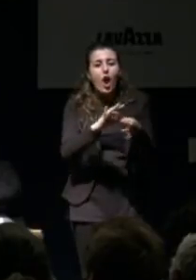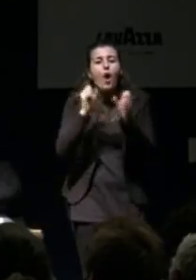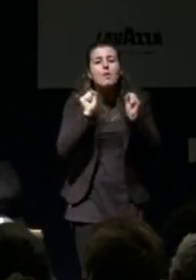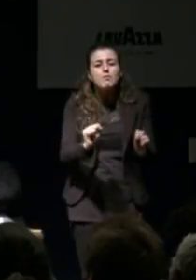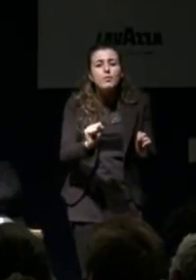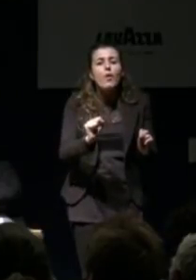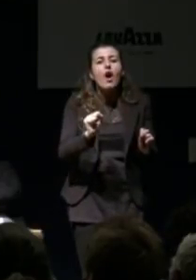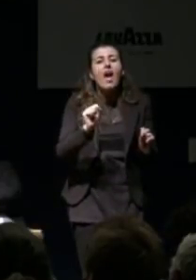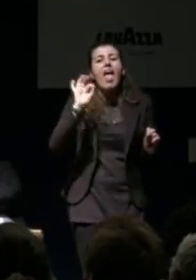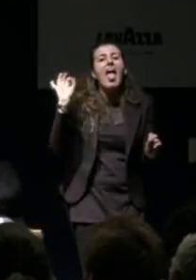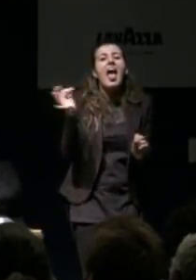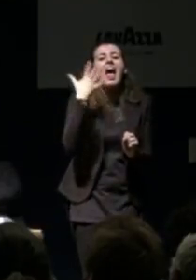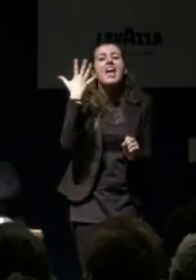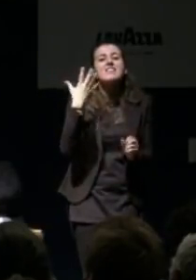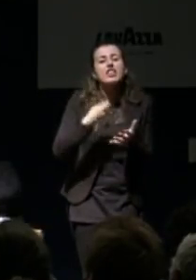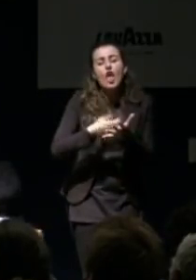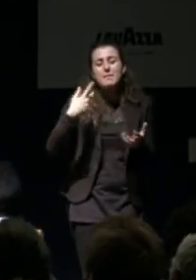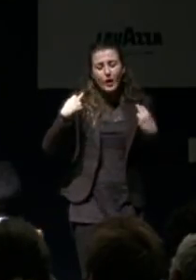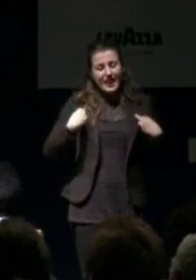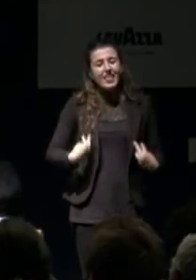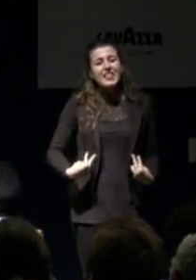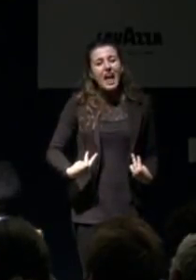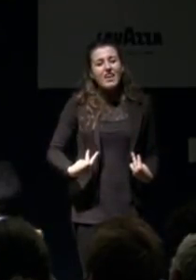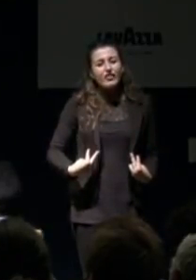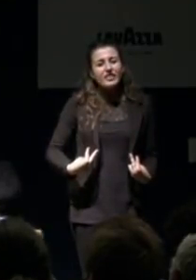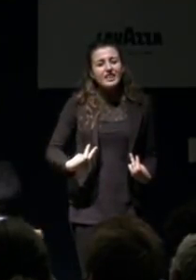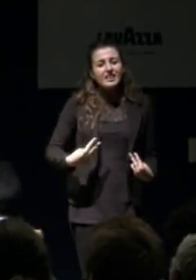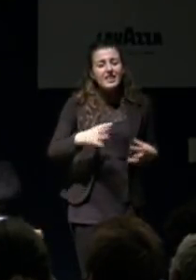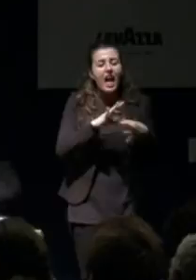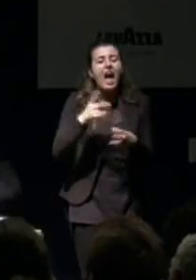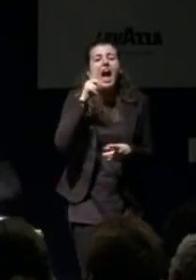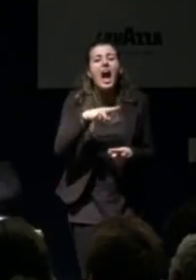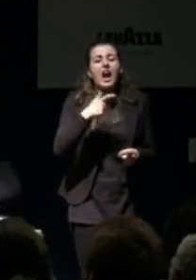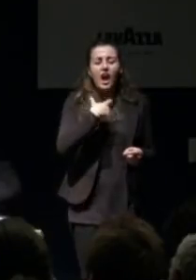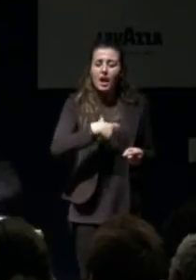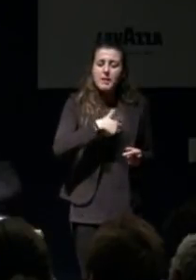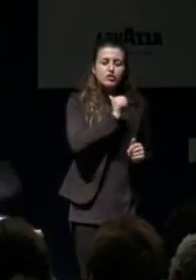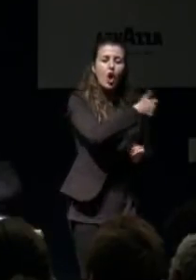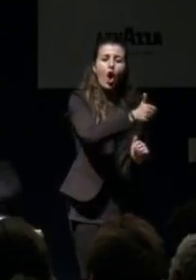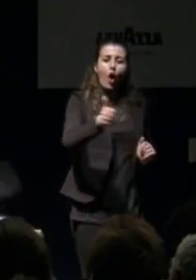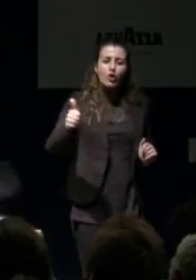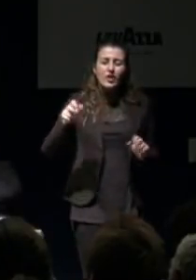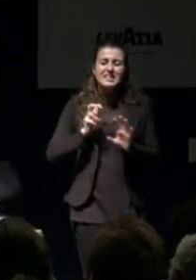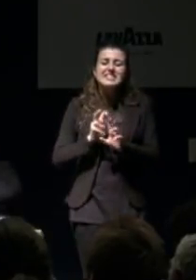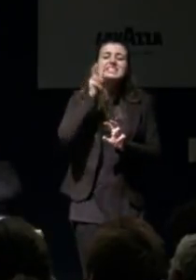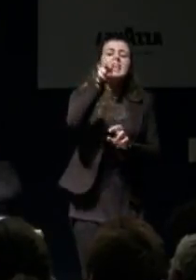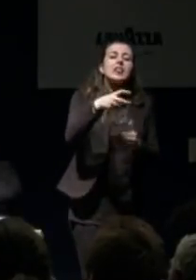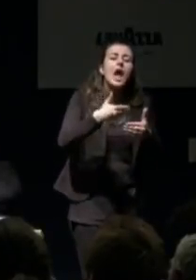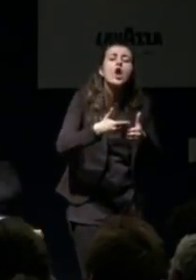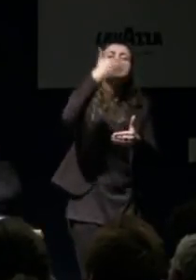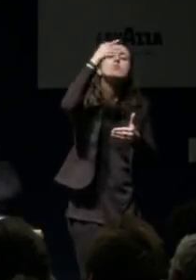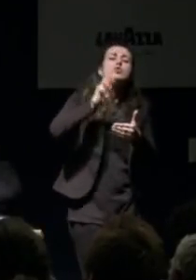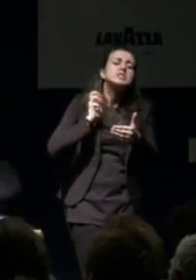molti con l'evento saliente della propria esistenza a che fare innanzitutto con se stessi saltare i muri e innanzitutto